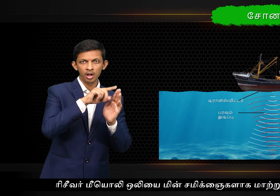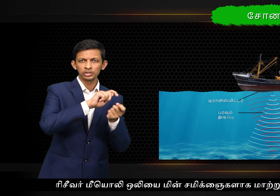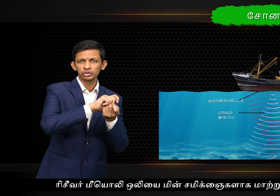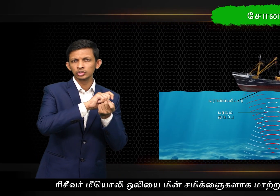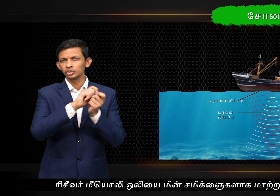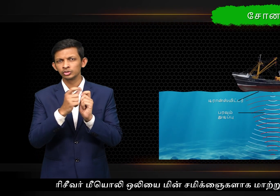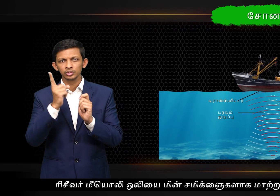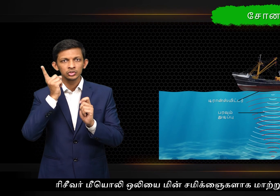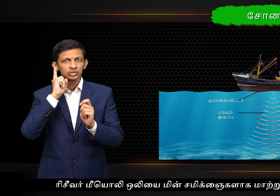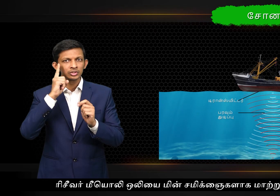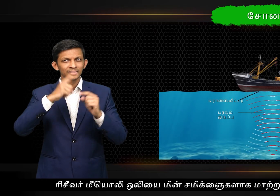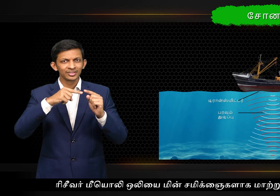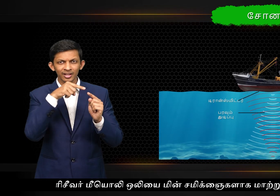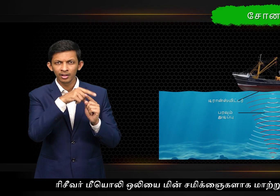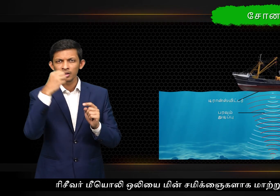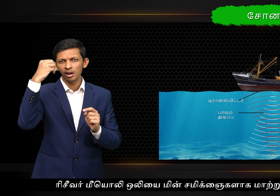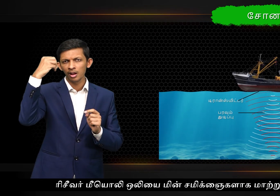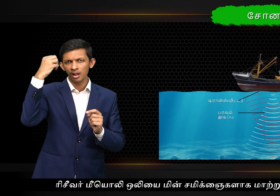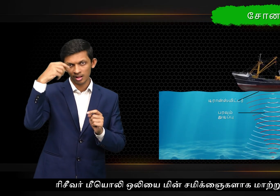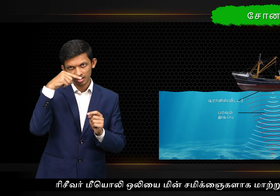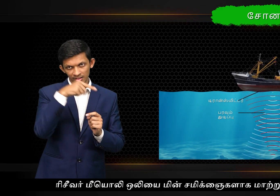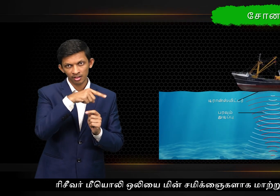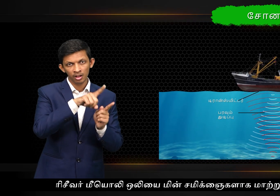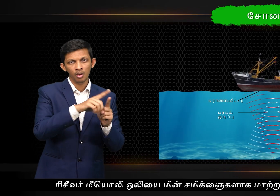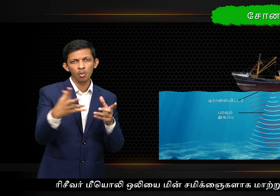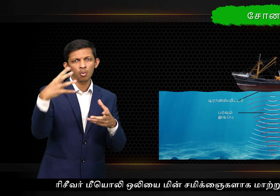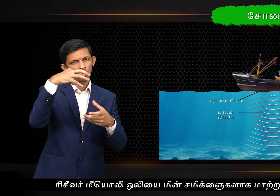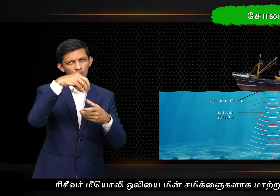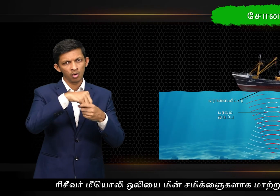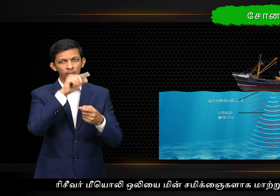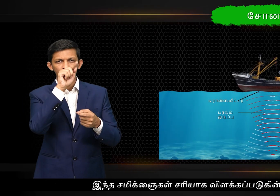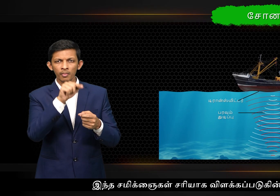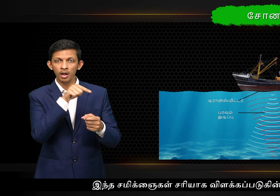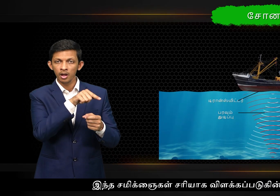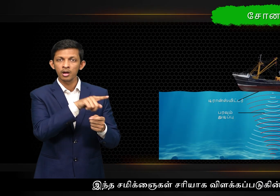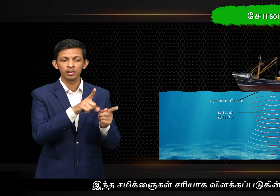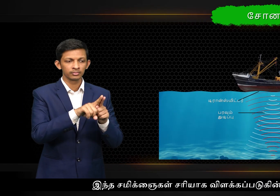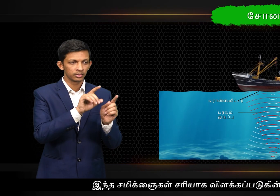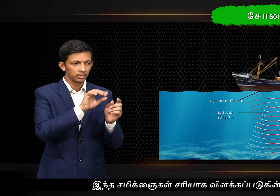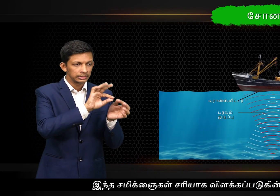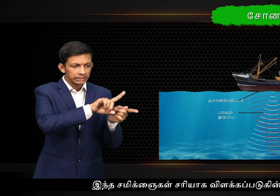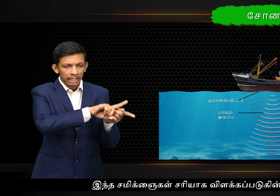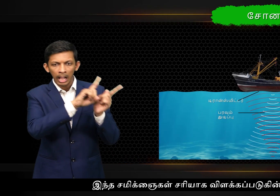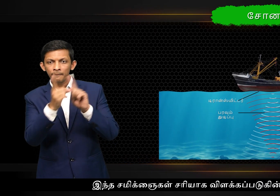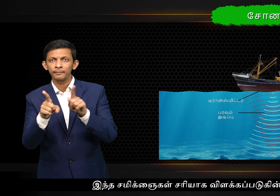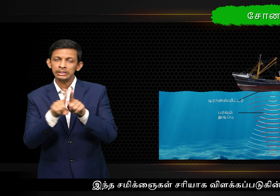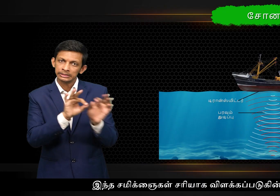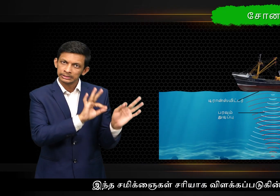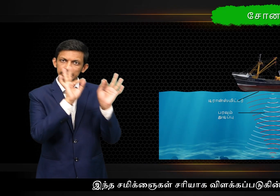ரிசீவர் மீயொலி ஒலியை மின் சமிக்ஞைகளாக மாற்றுகிறது மற்றும் இந்த சமிக்ஞைகள்